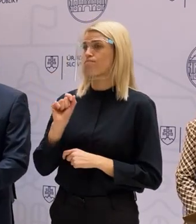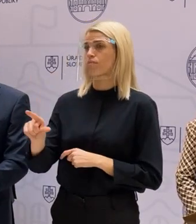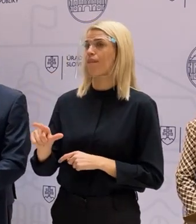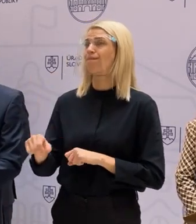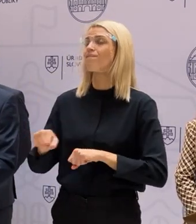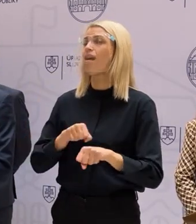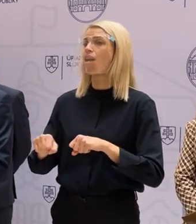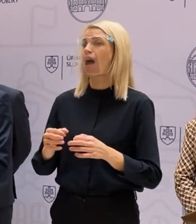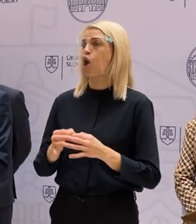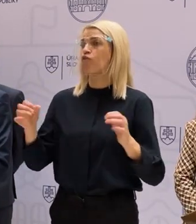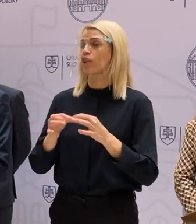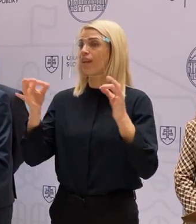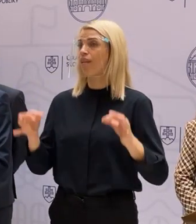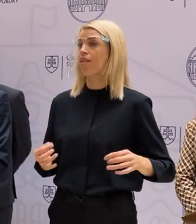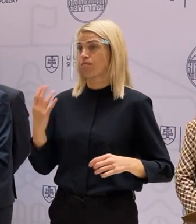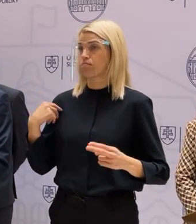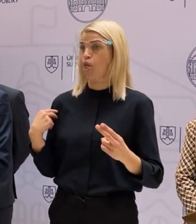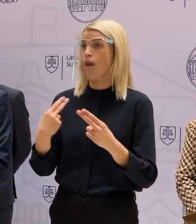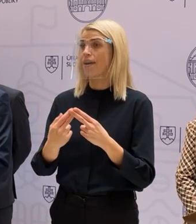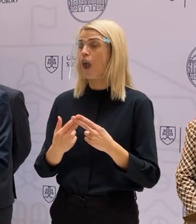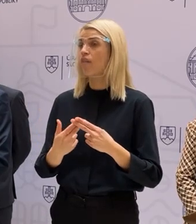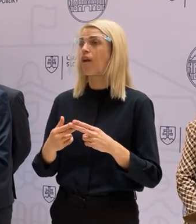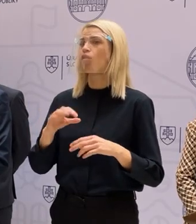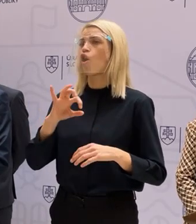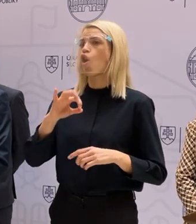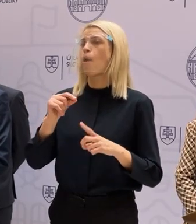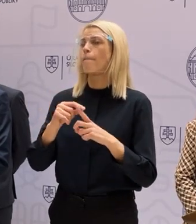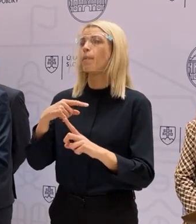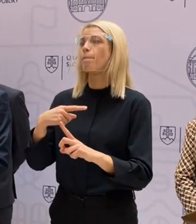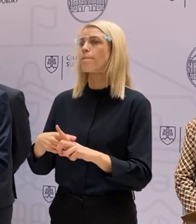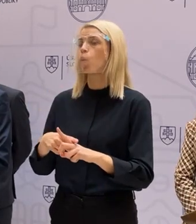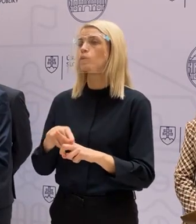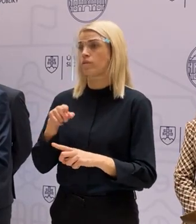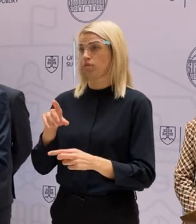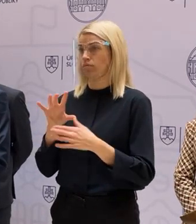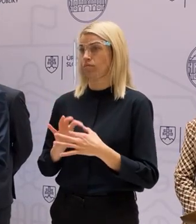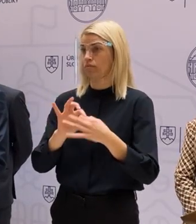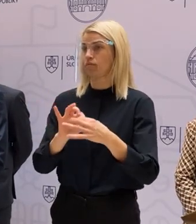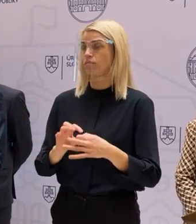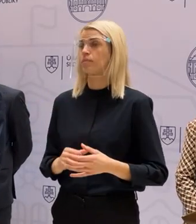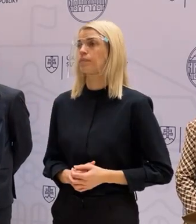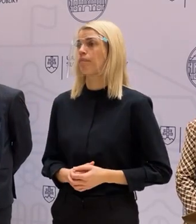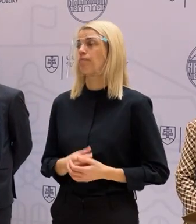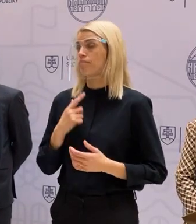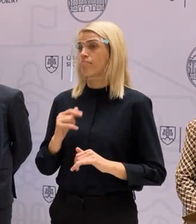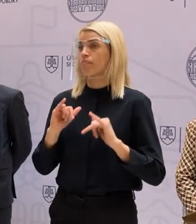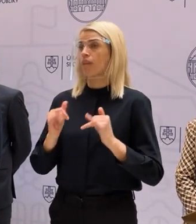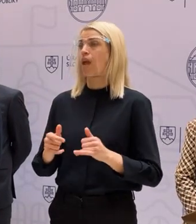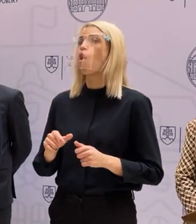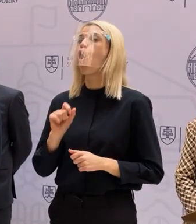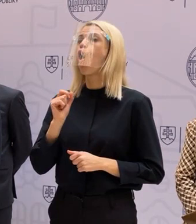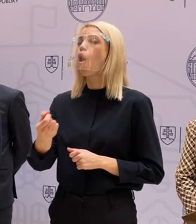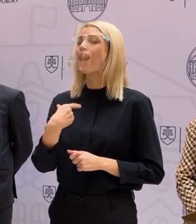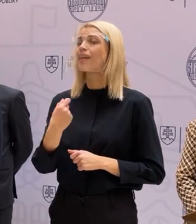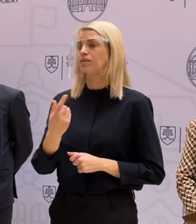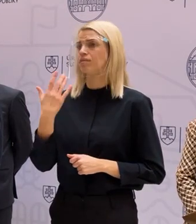vnímali, reagovali na ten list a či tento OP plus režim je možno reakcia aj na nich? Áno, tak myslím, tých listov bolo veľa,